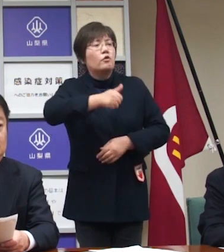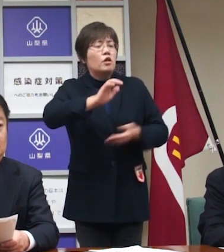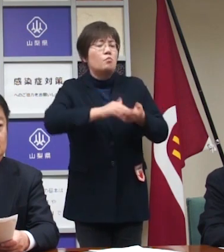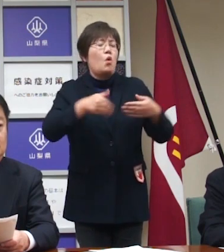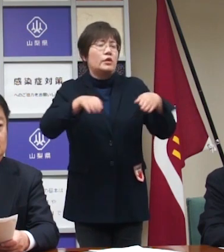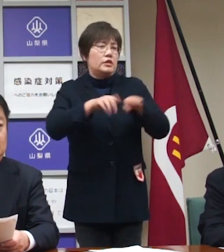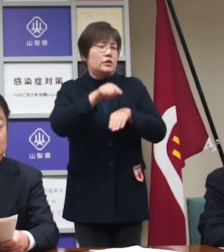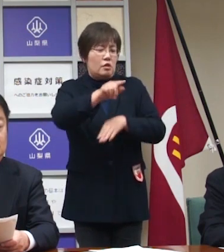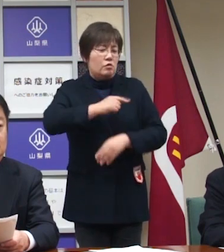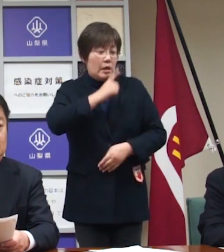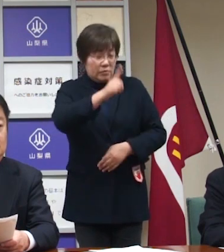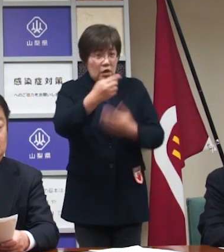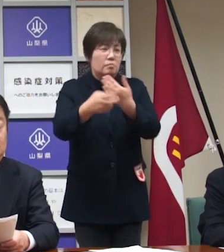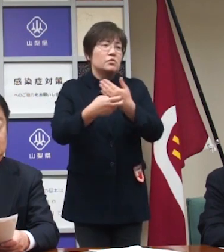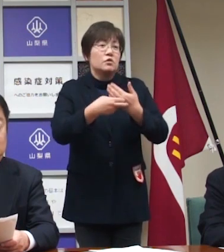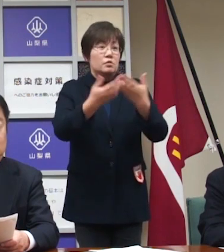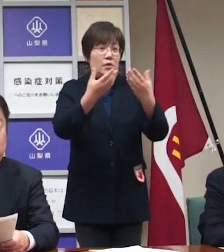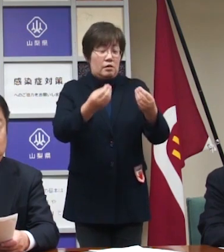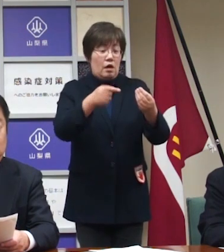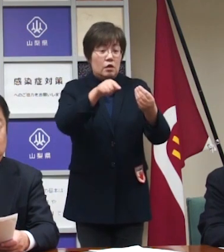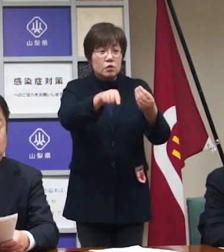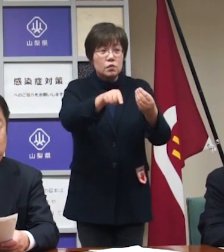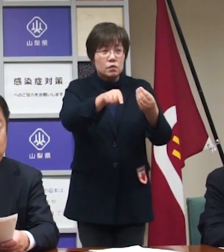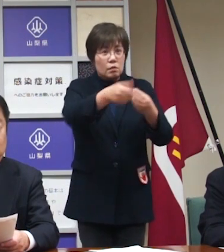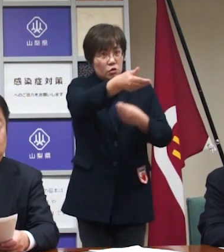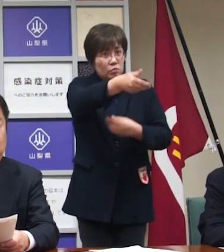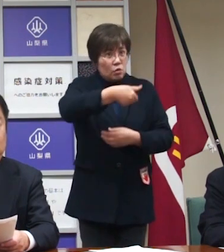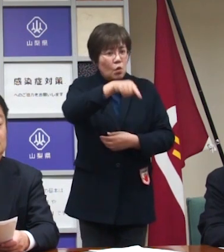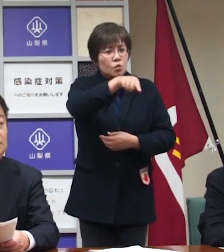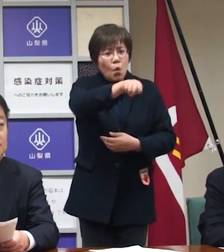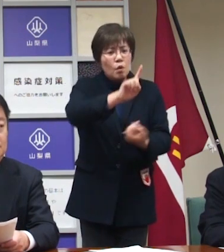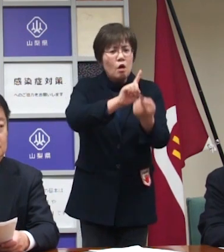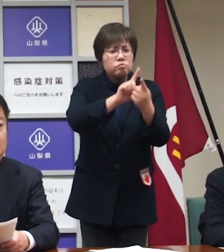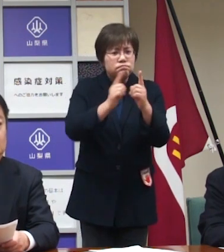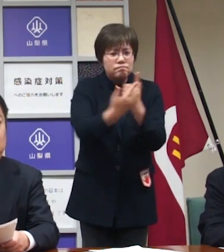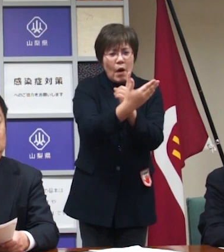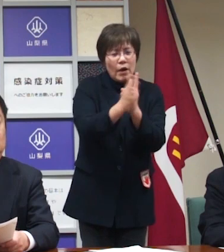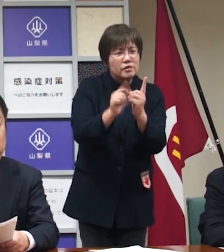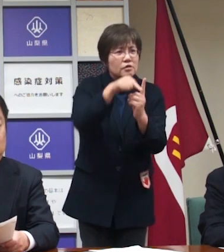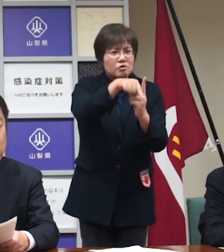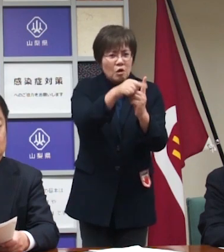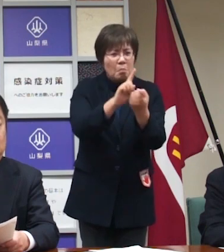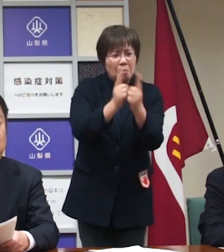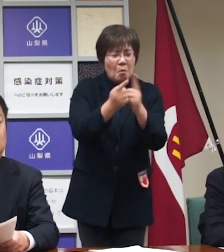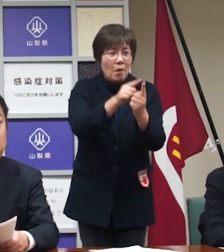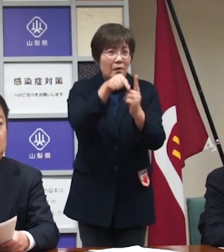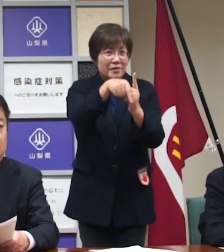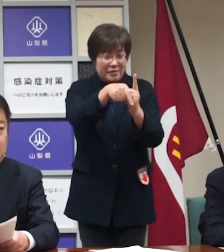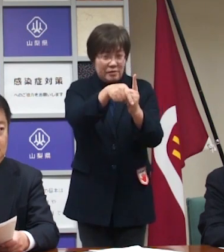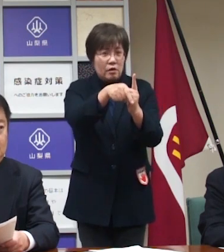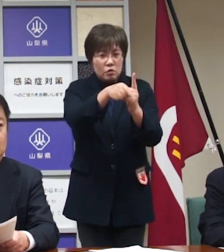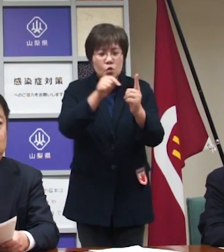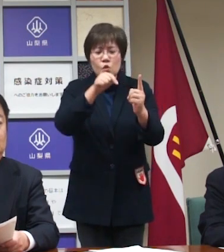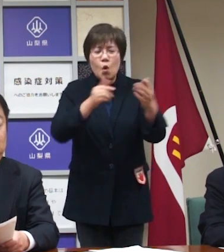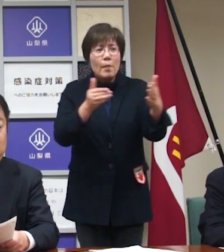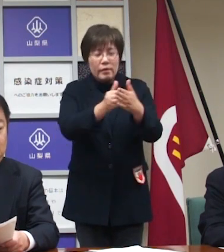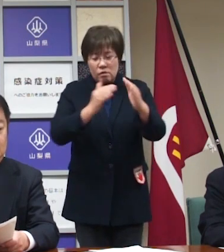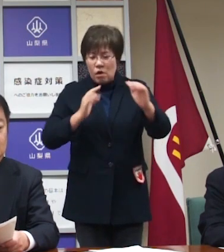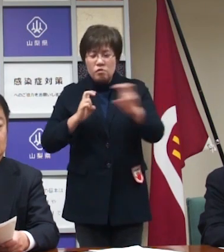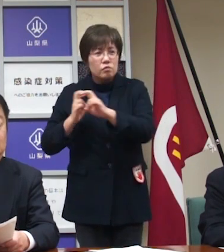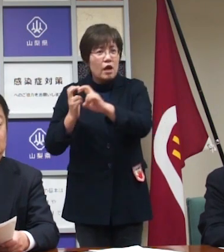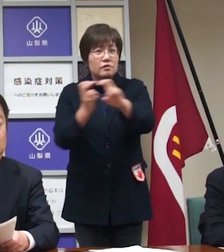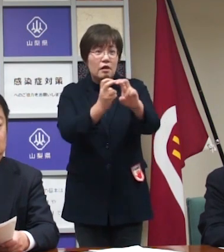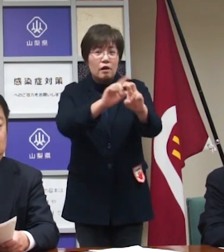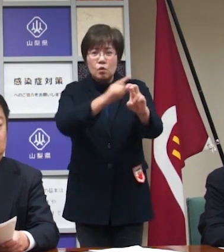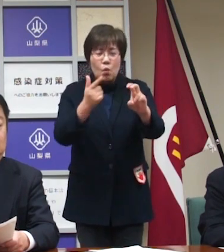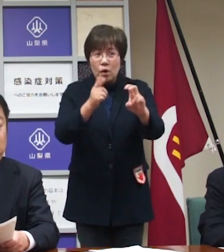。 そこの人 その濃厚接触者、あるいはそれ感染広げて恐れって、電車よりも多分あると思うんですけれども、その辺